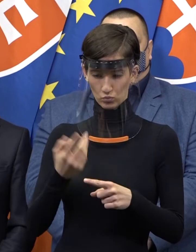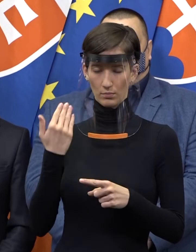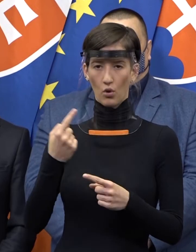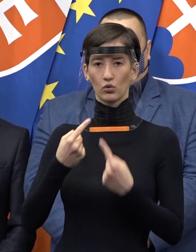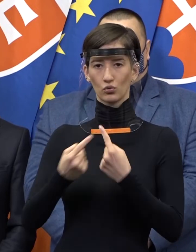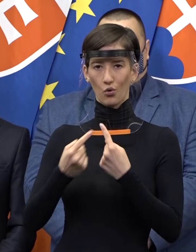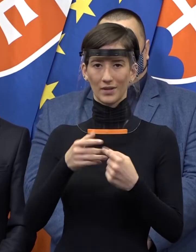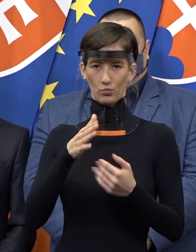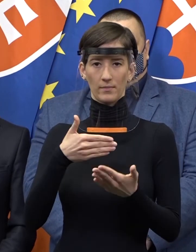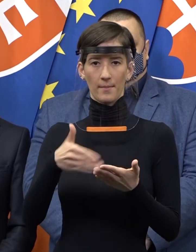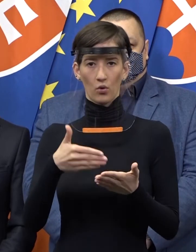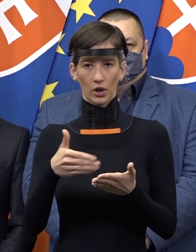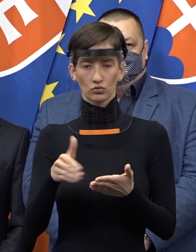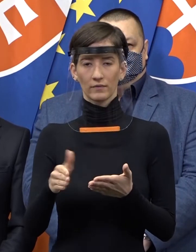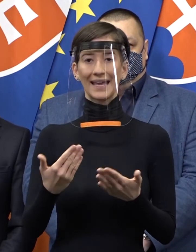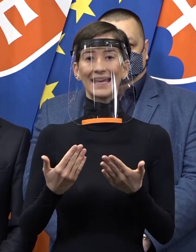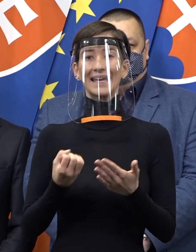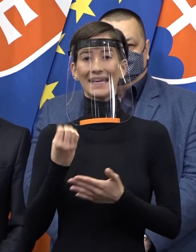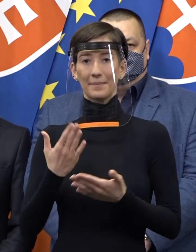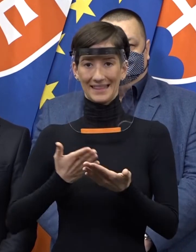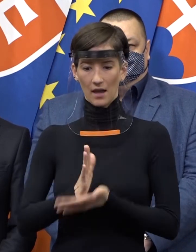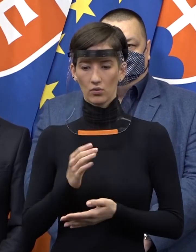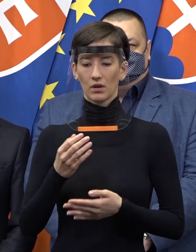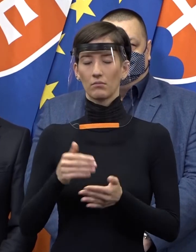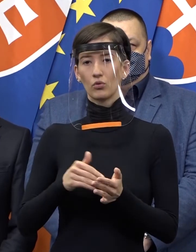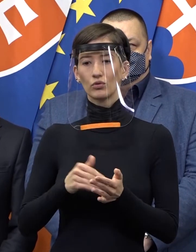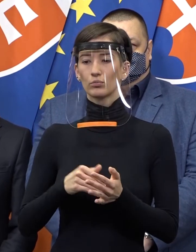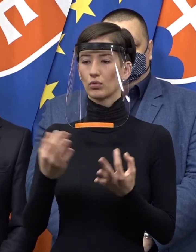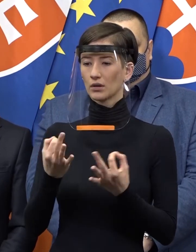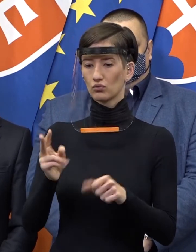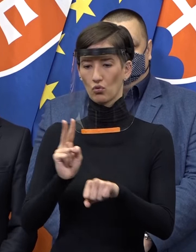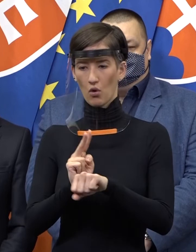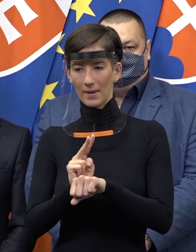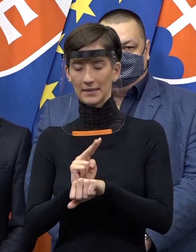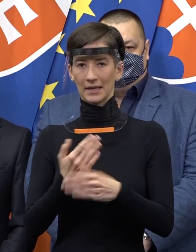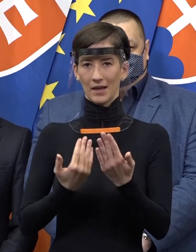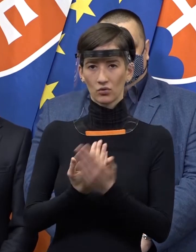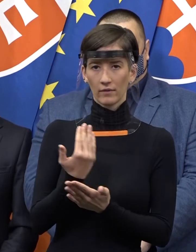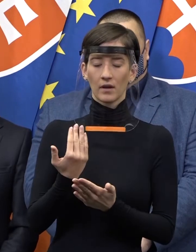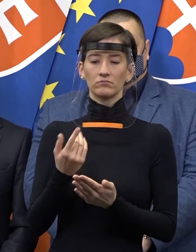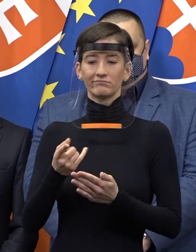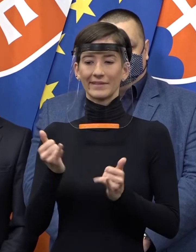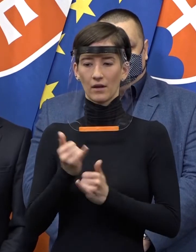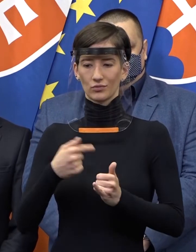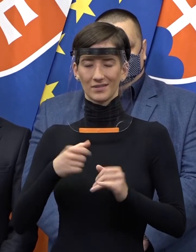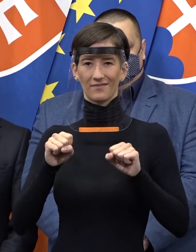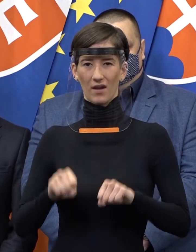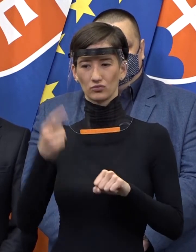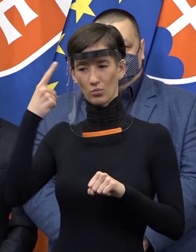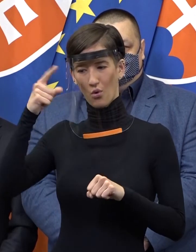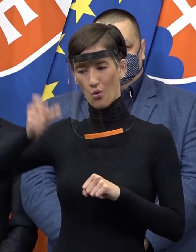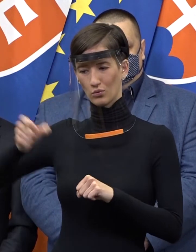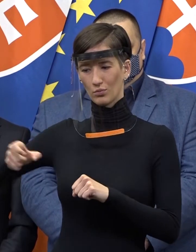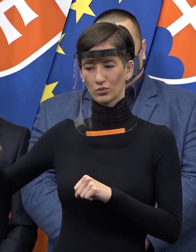lebo akékoľvek opatrenia, keď budú podporené názorom ľudí, ktorí sú fundovaní odborníci, budú mať určite